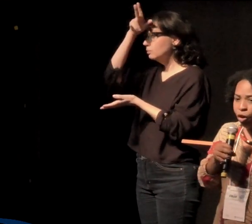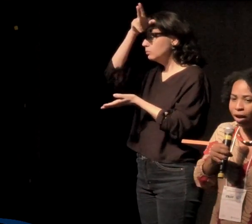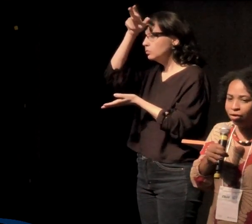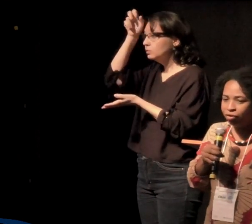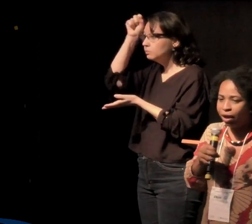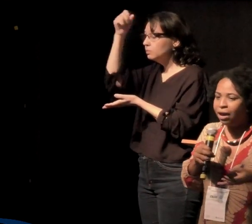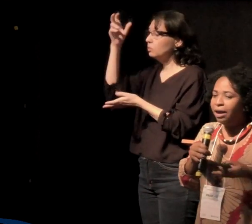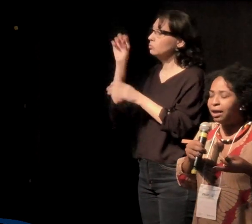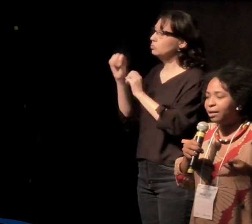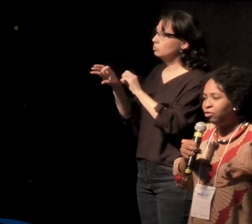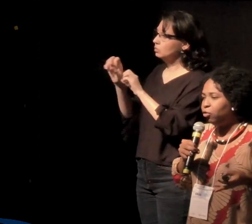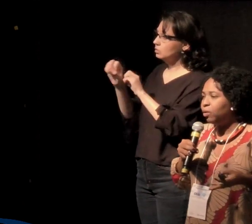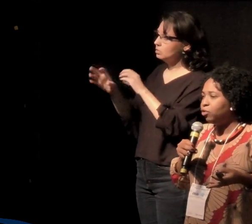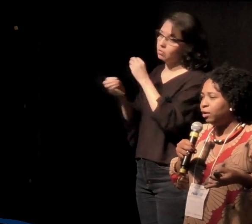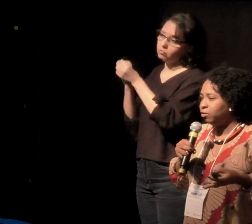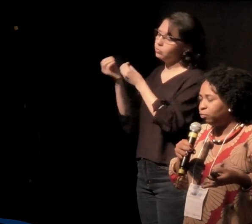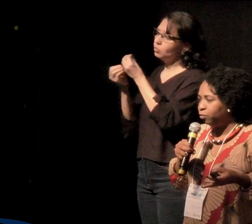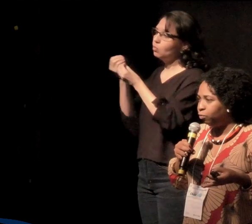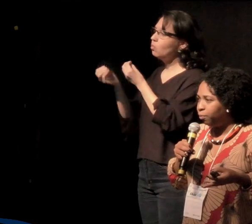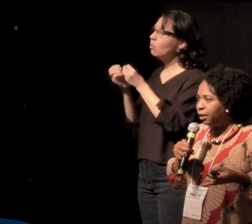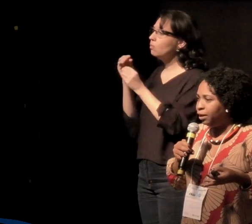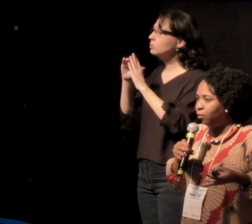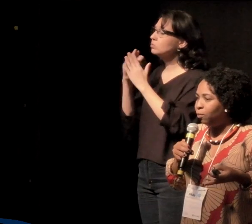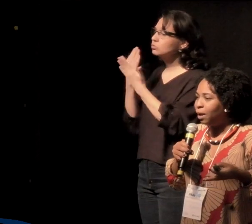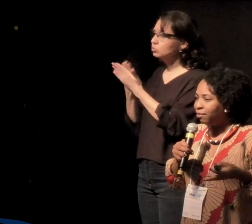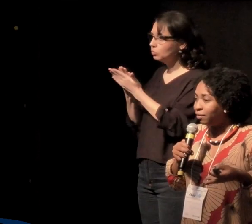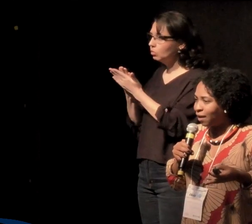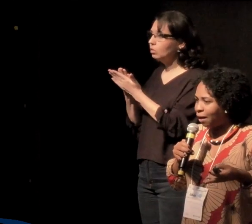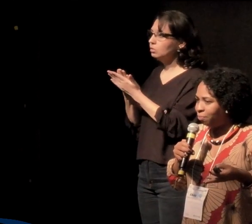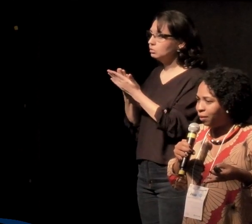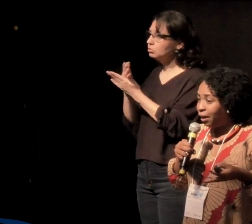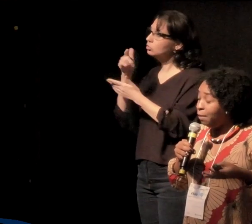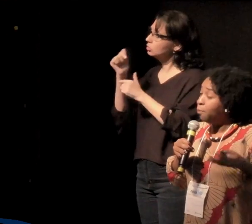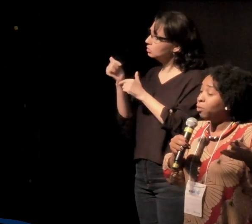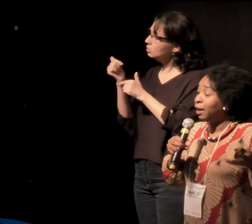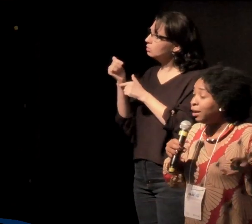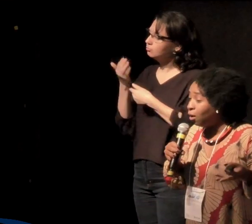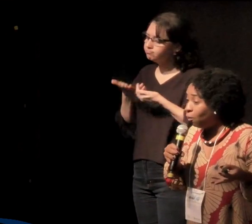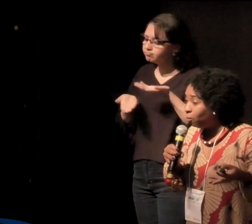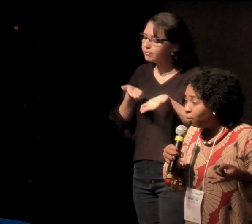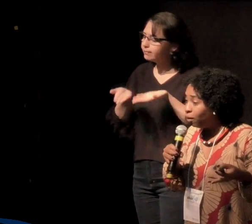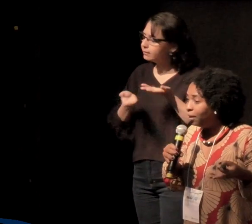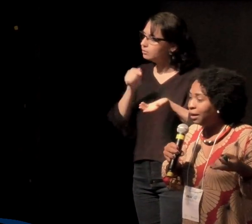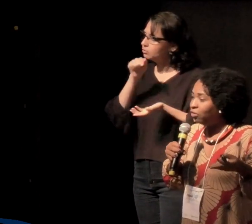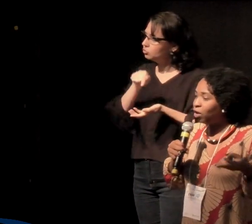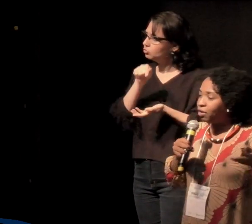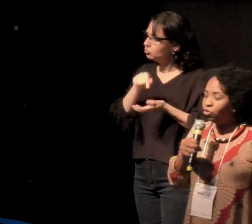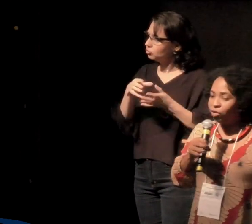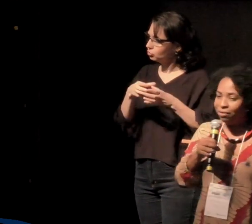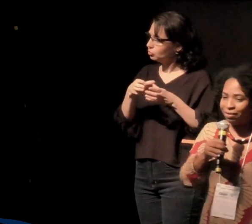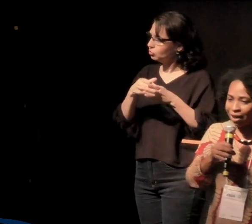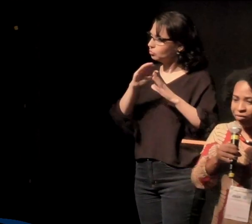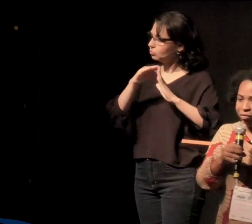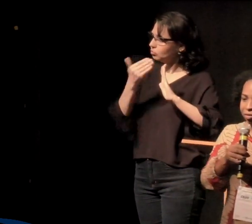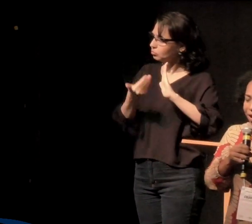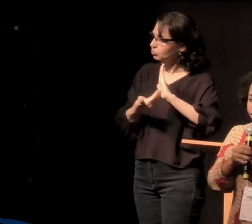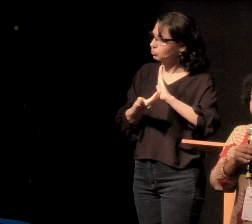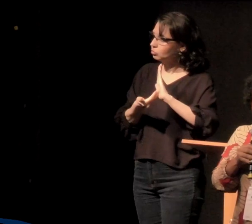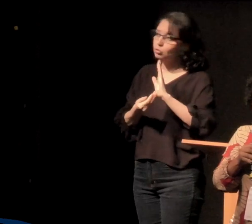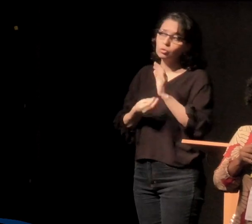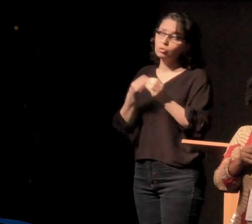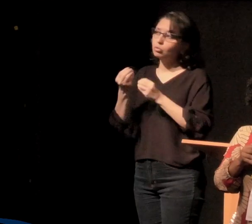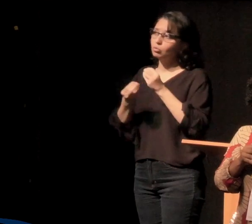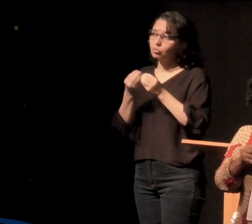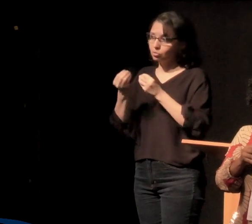escolas né que atendiam as crianças poderiam acessar e porque não né já que a gente tem sete